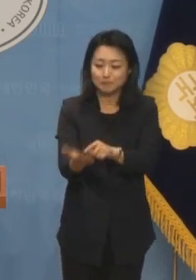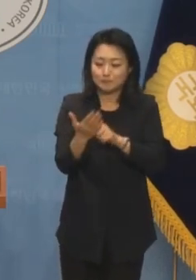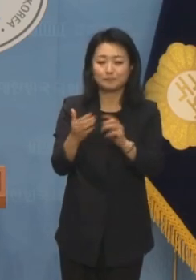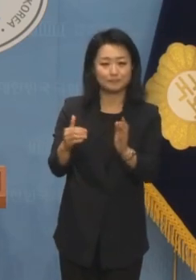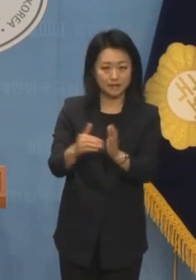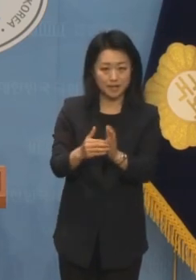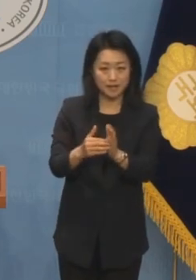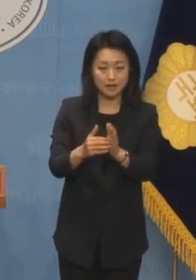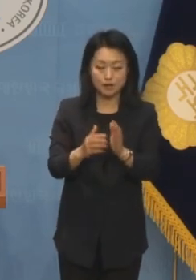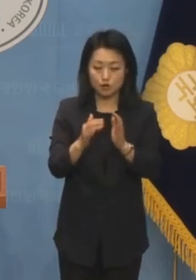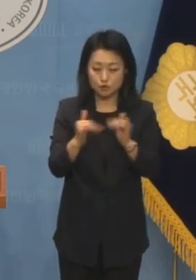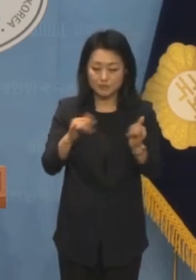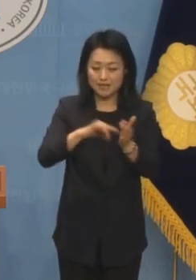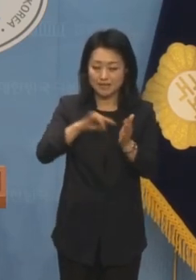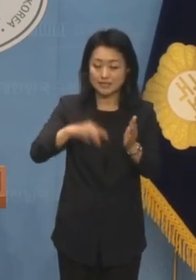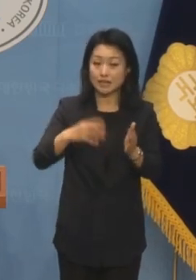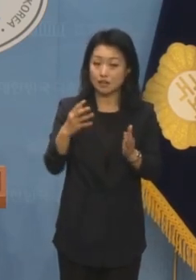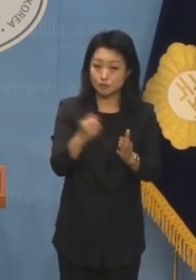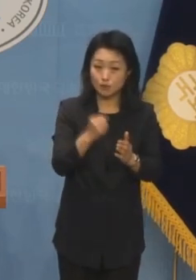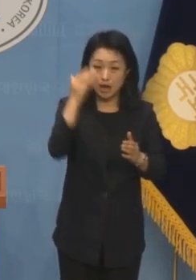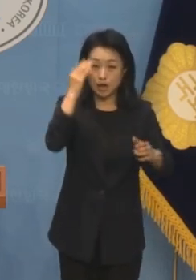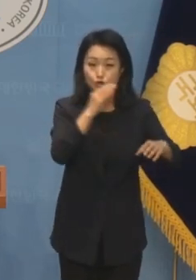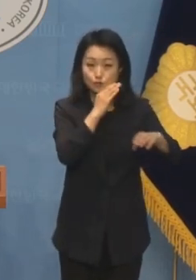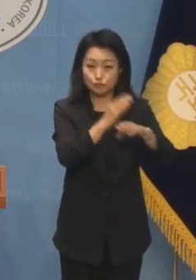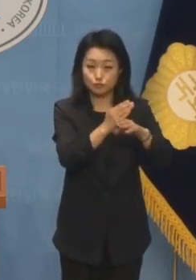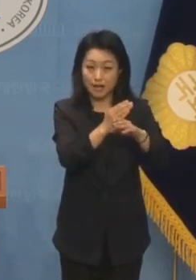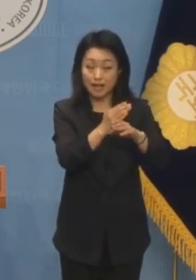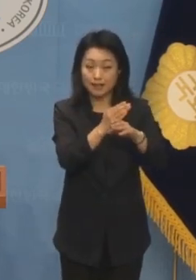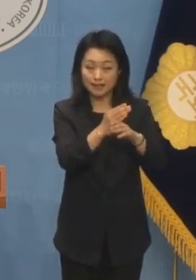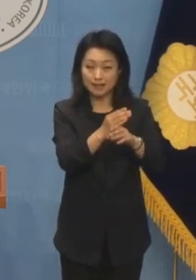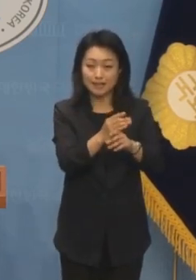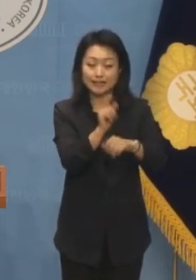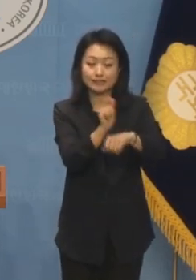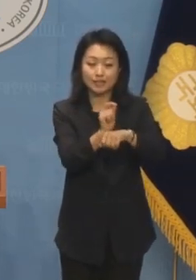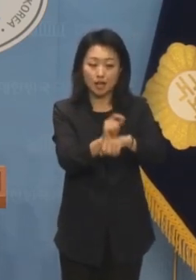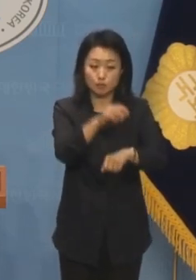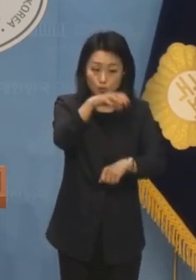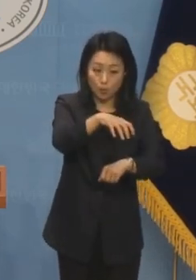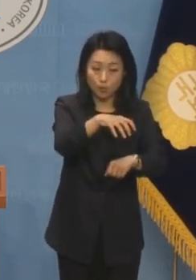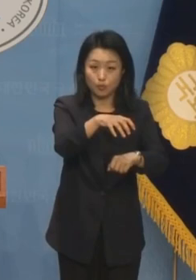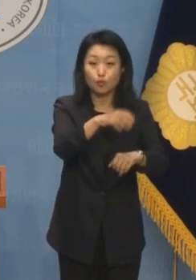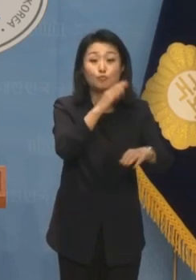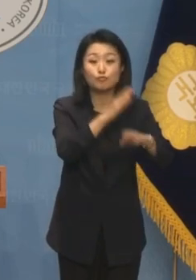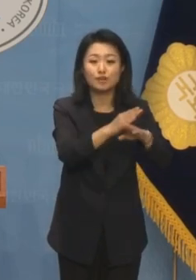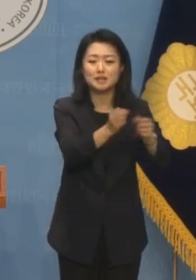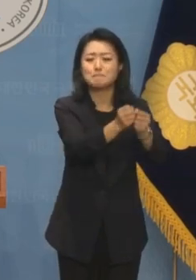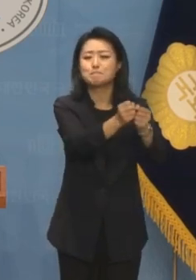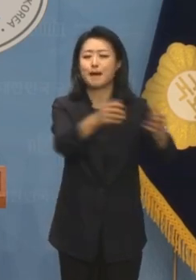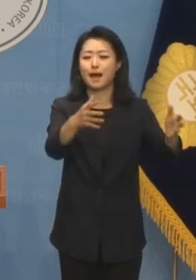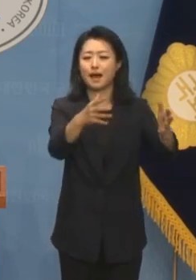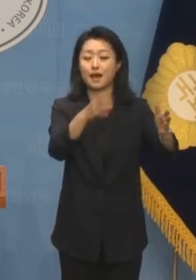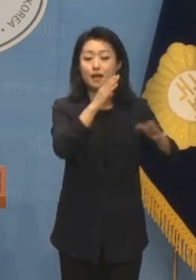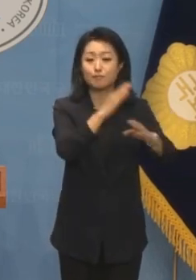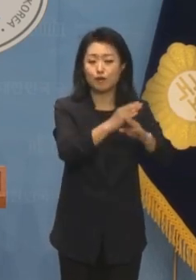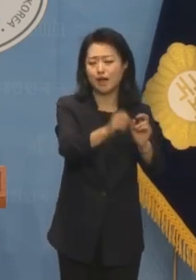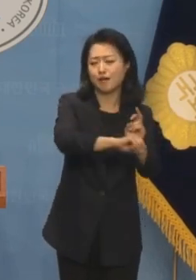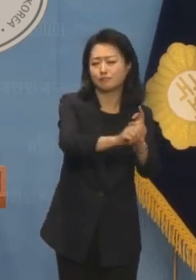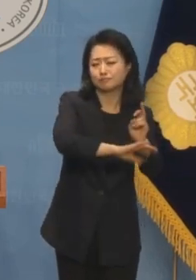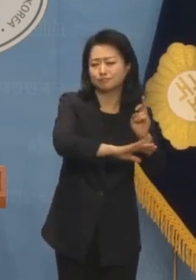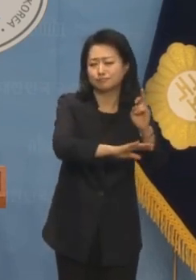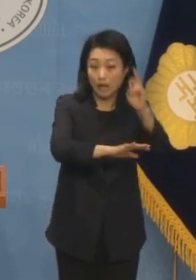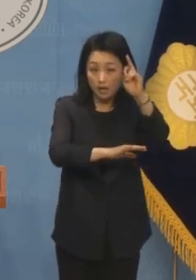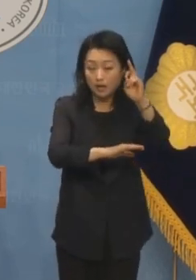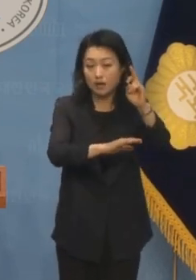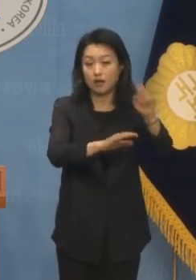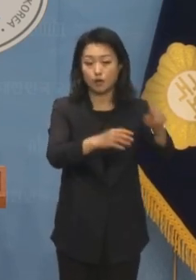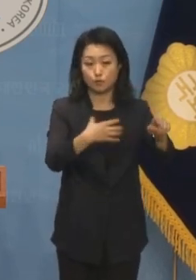우리 국민의 혈세로 지어진 남북 공동연락사무소가 폭파되고 북한의 미사일 도발이 계속 이어지고